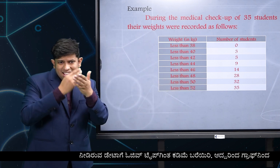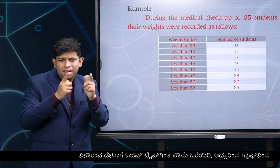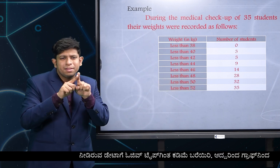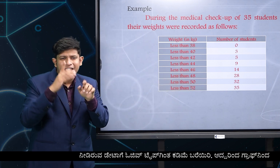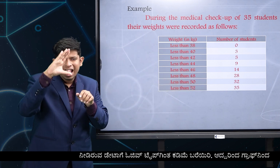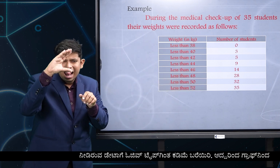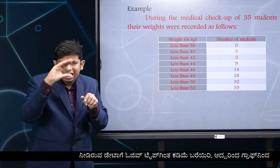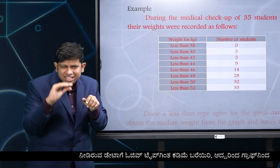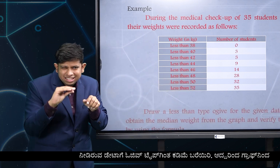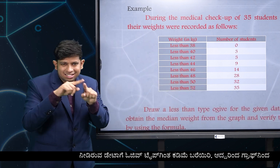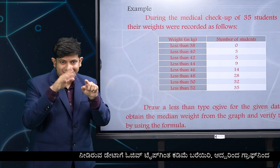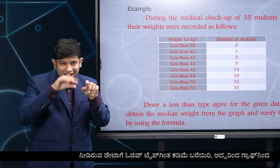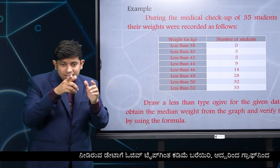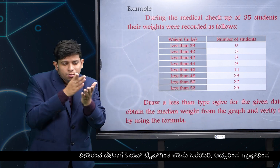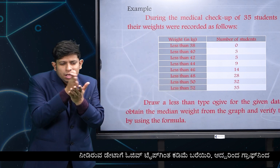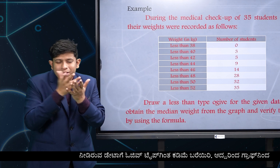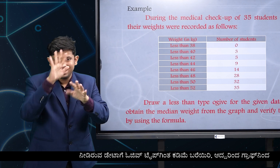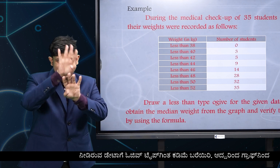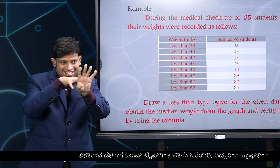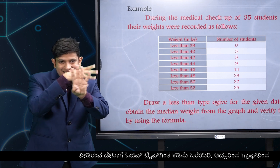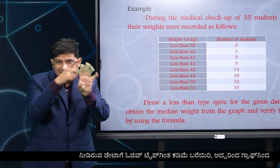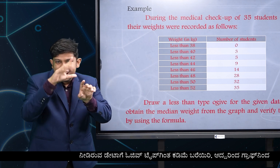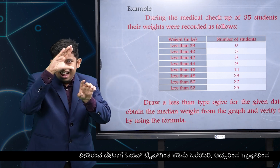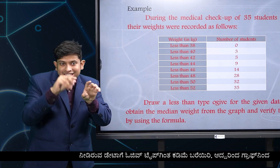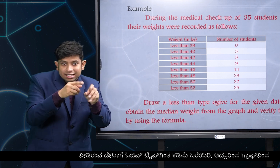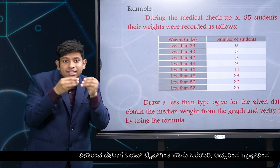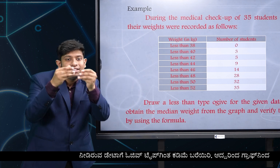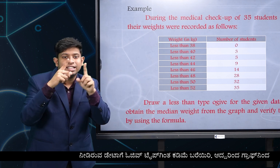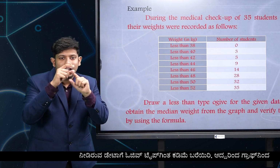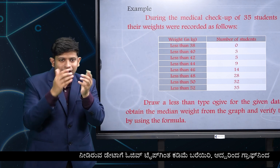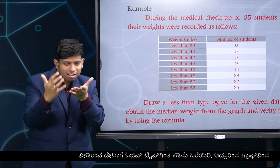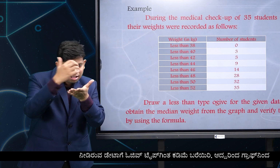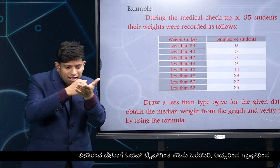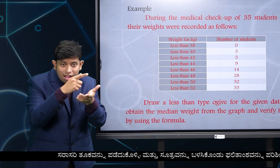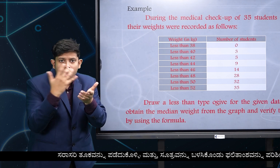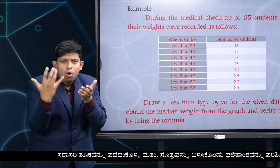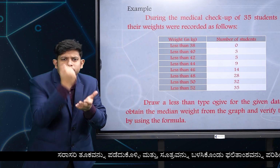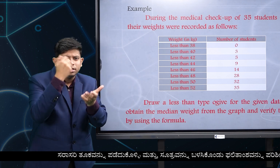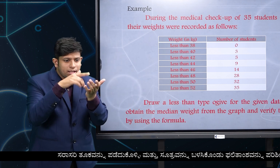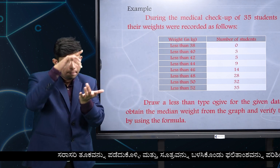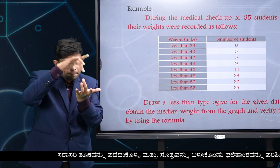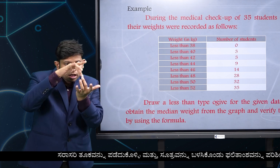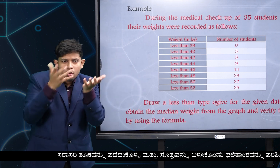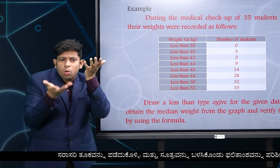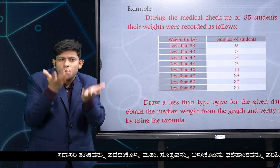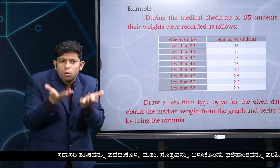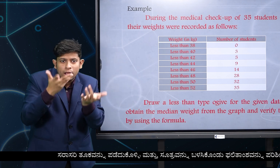ನೀಡಿರುವ ಡೇಟಾಗೆ ಓಜಿವ್ ಟೈಪ್ಗಿಂತ ಕಡಿಮೆ ಬರೆಯಿರಿ. ಆದ್ದರಿಂದ ಗ್ರಾಫ್ನಿಂದ ಸರಾಸರಿ ತೂಕವನ್ನು ಪಡೆದುಕೊಳ್ಳಿ